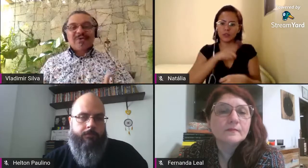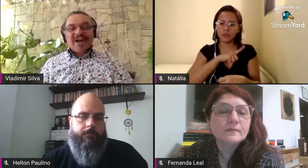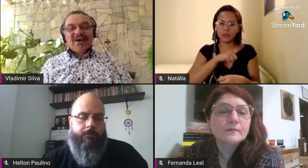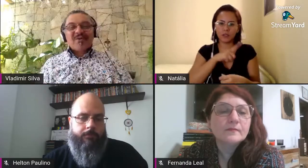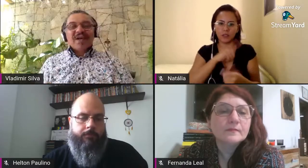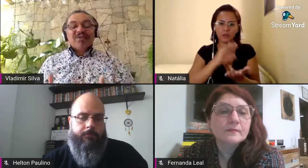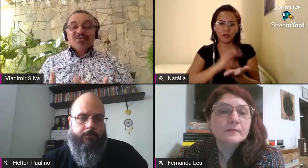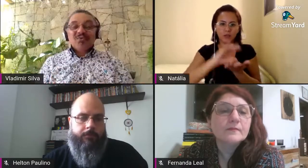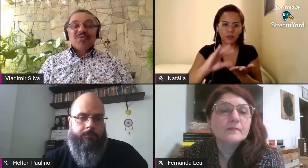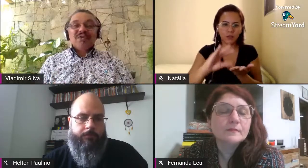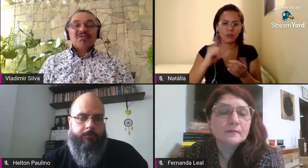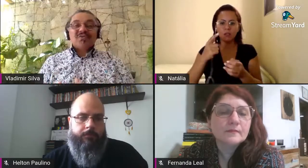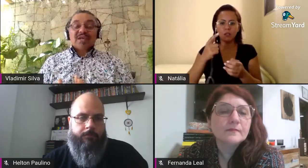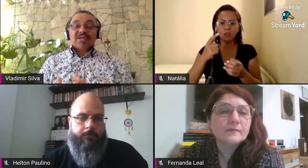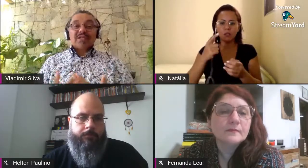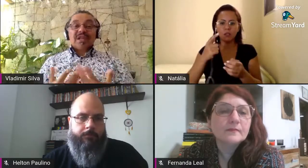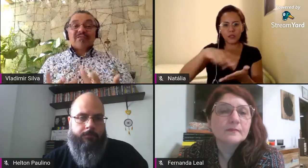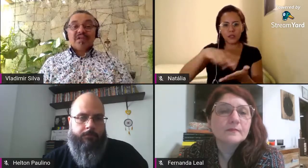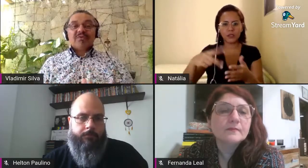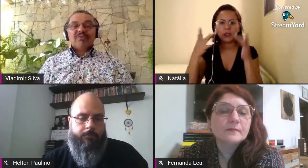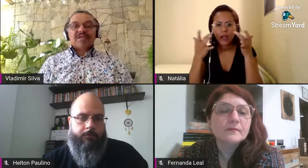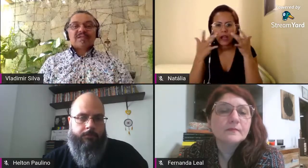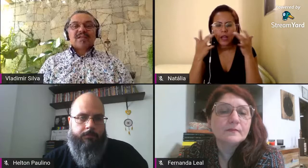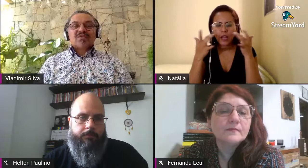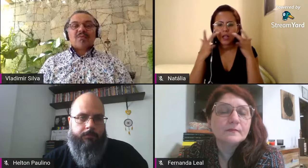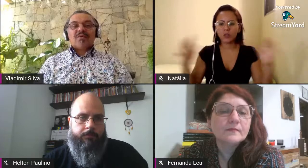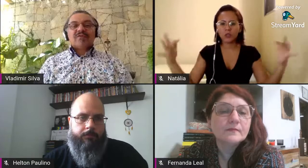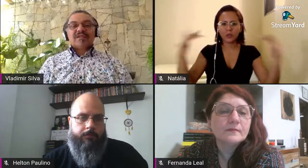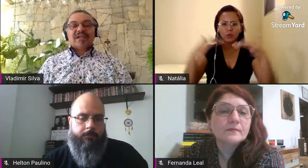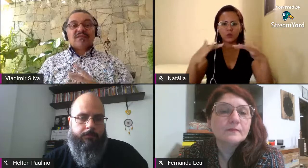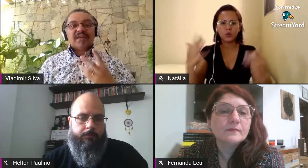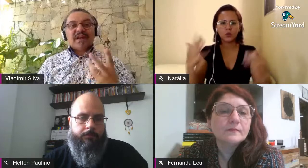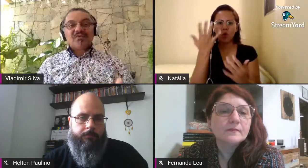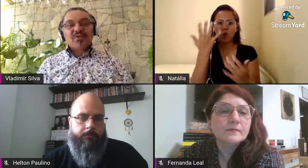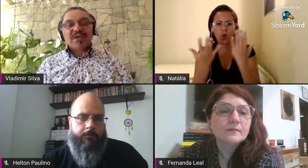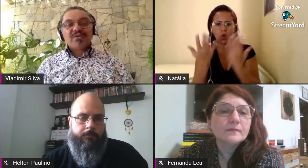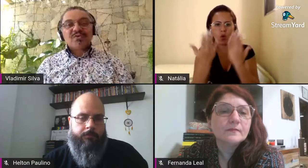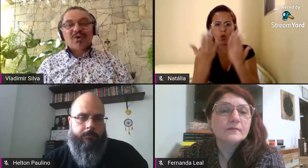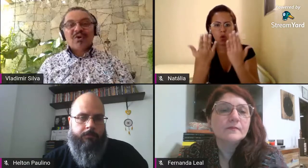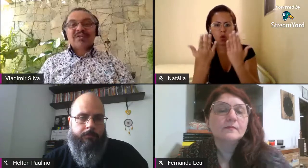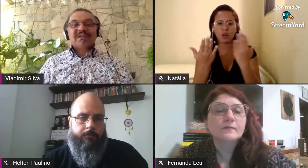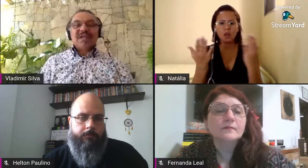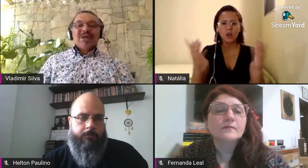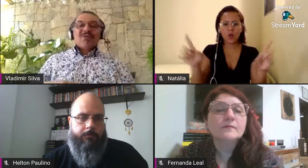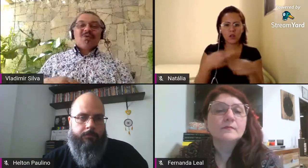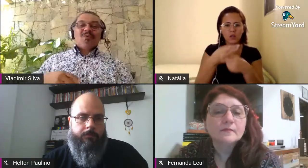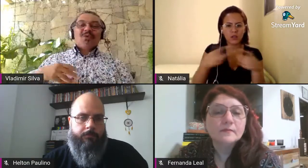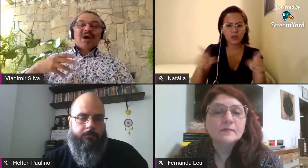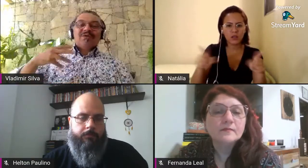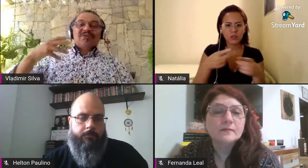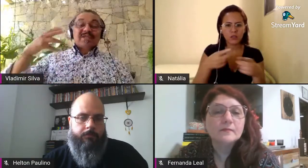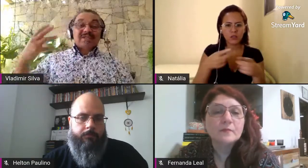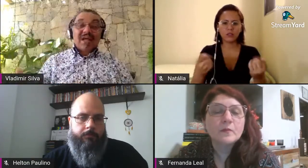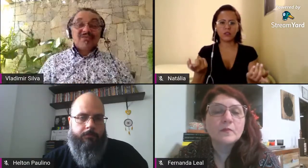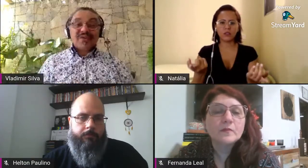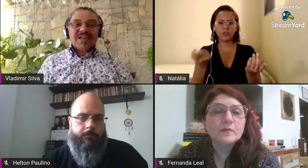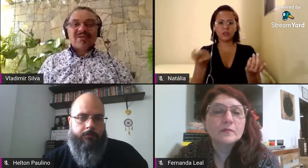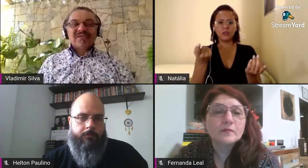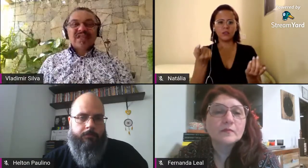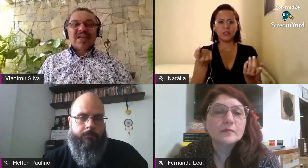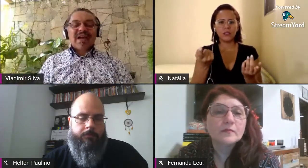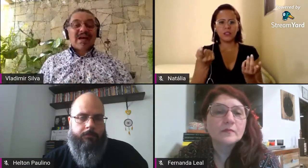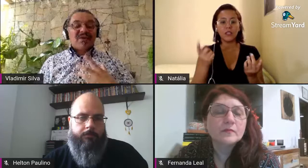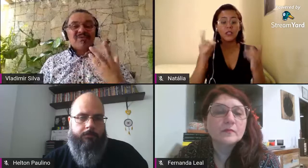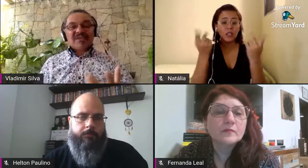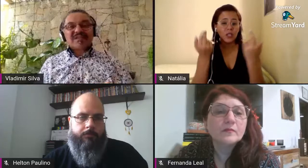orquestra, coral, tudo isso que a gente já vê em universidades, como a Universidade Federal do Rio Grande do Norte, como a Universidade Federal